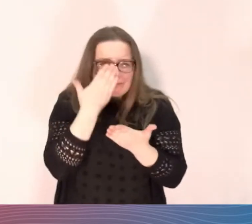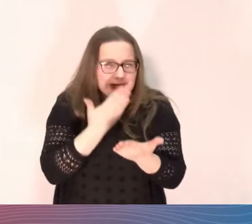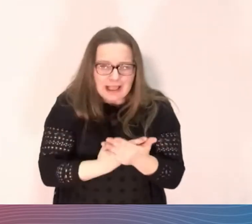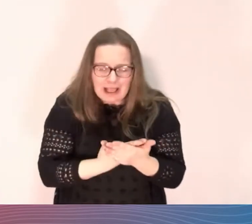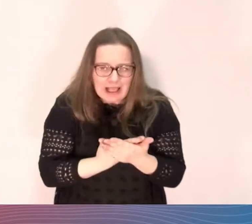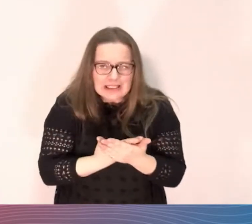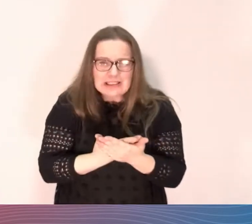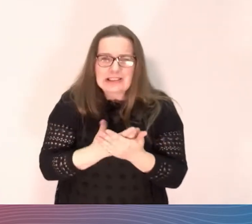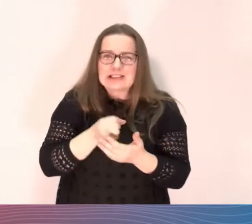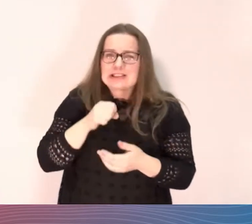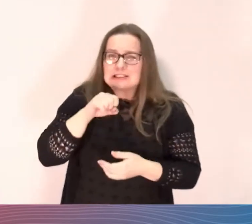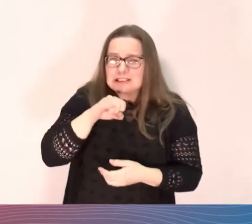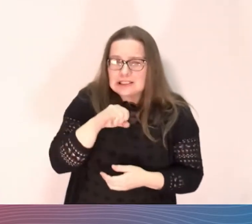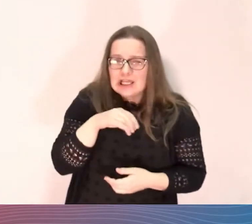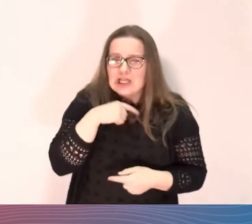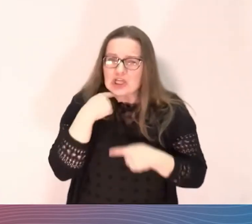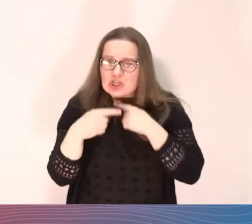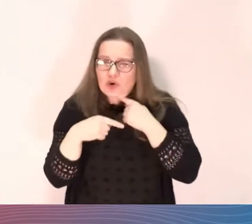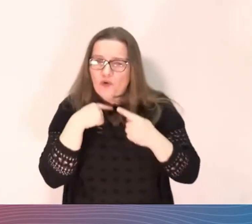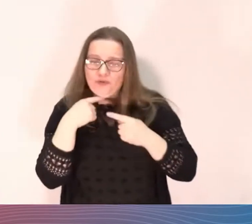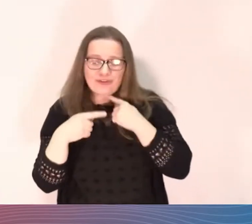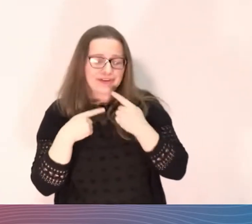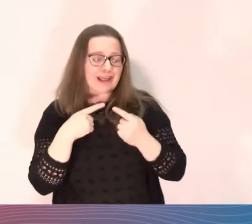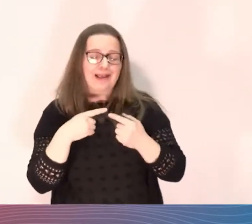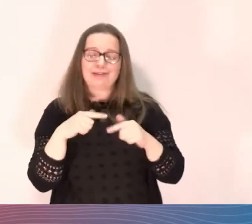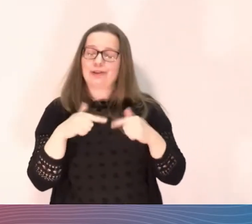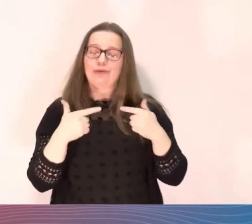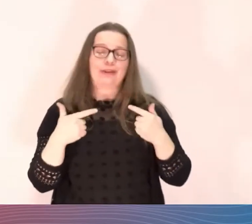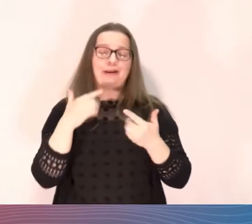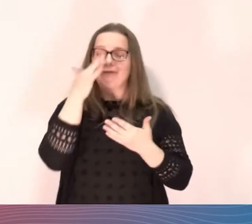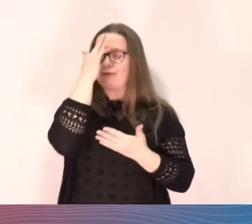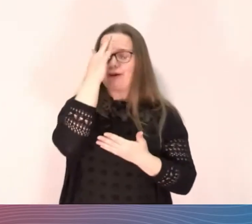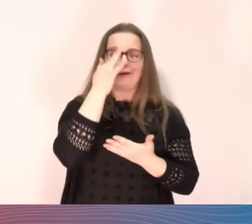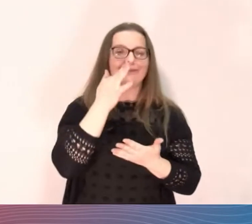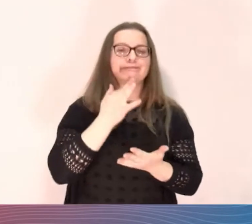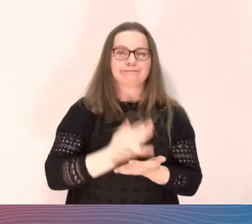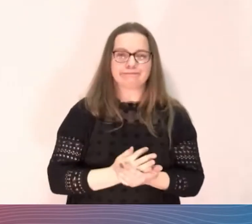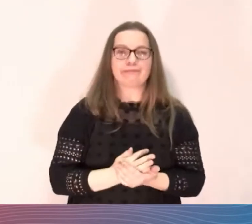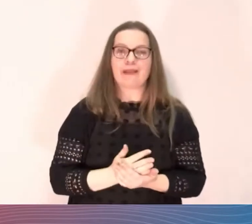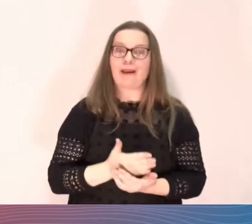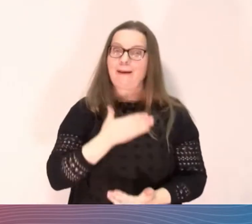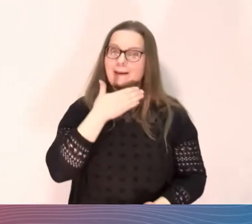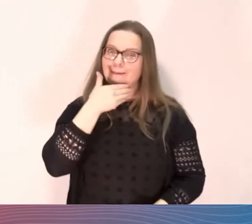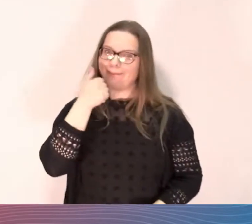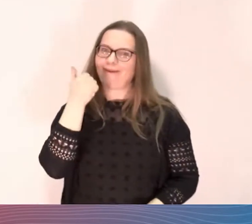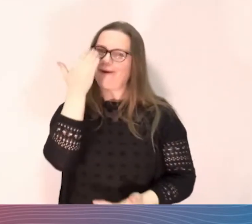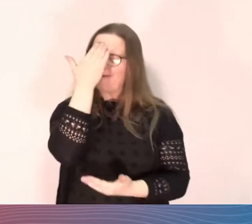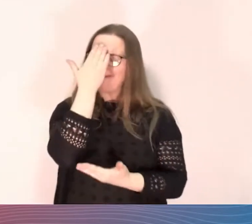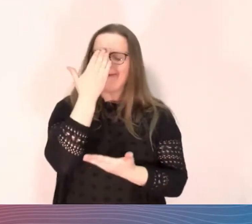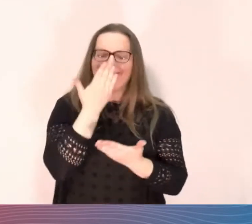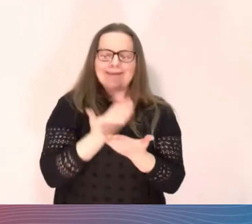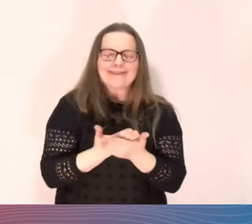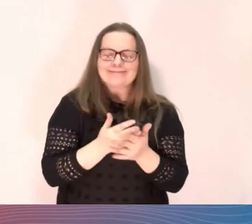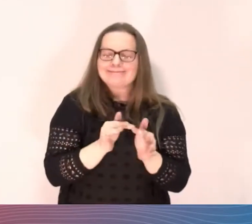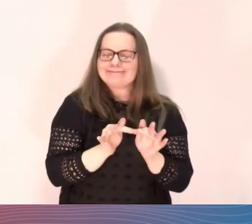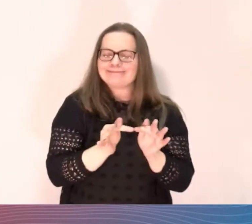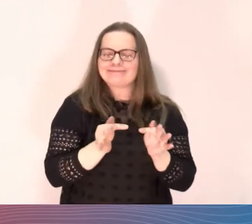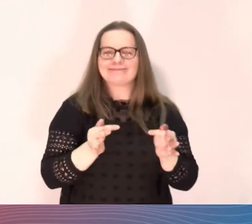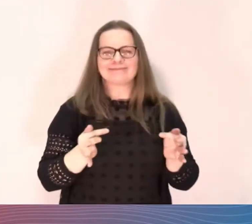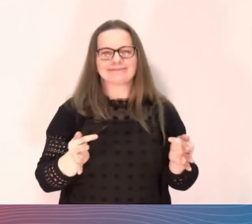duvida, não recebe. Então, melhor crer. Crer com simplicidade,